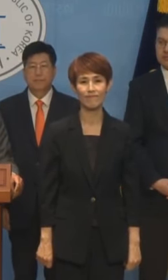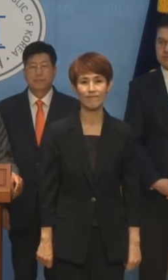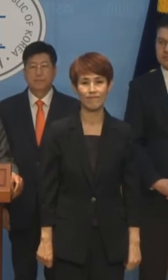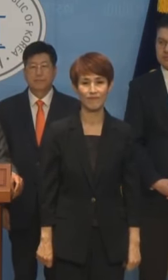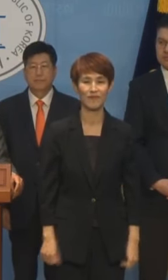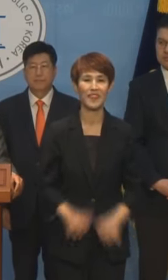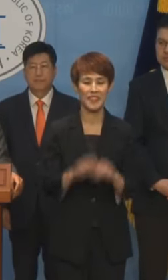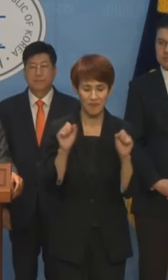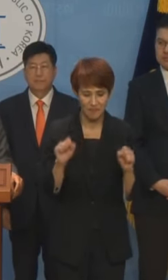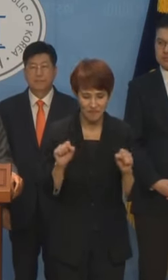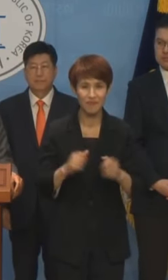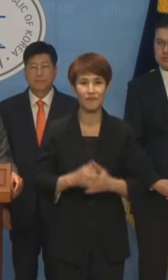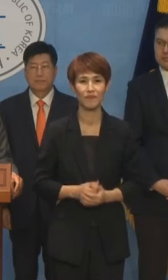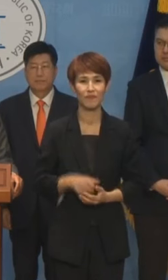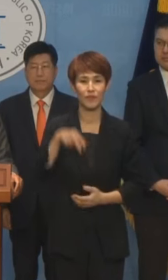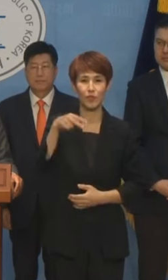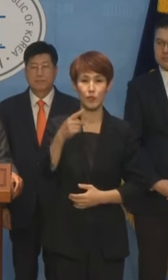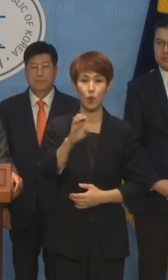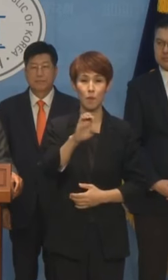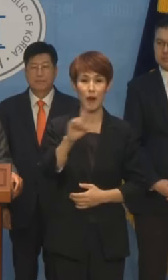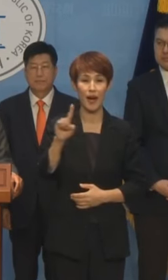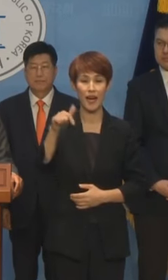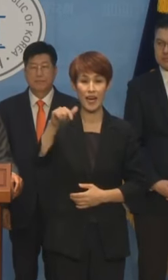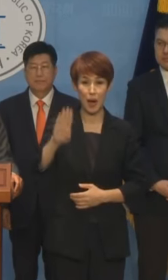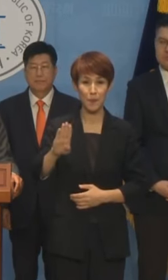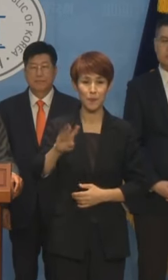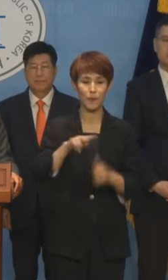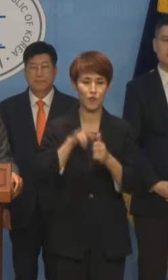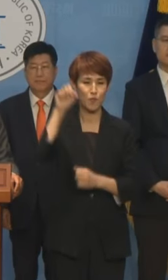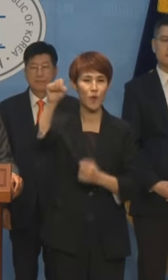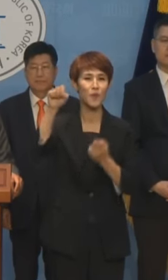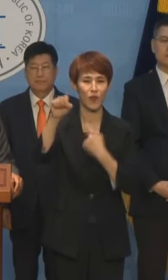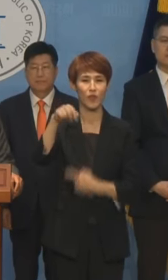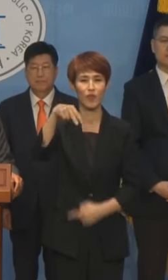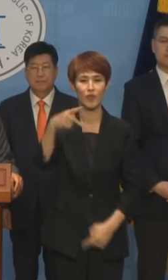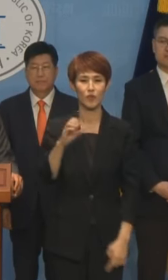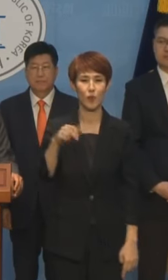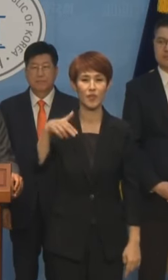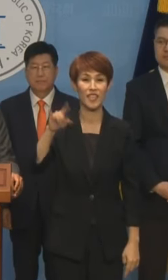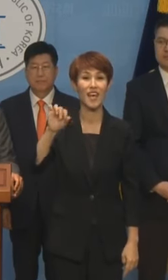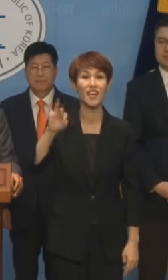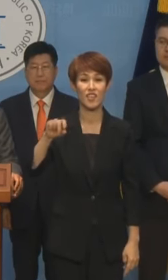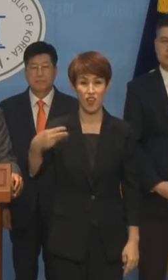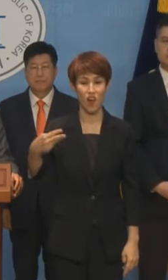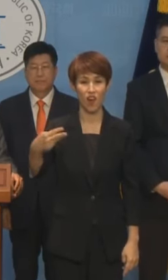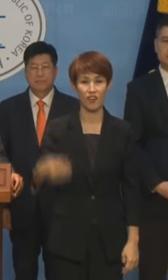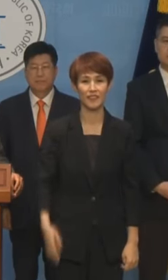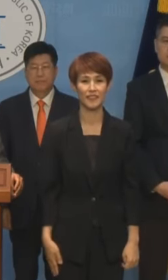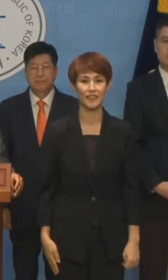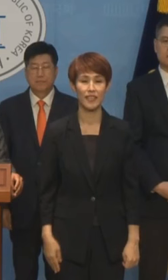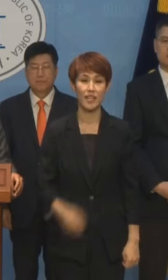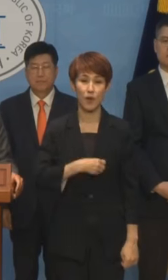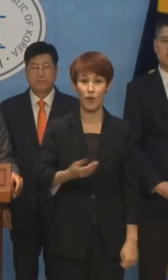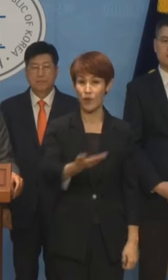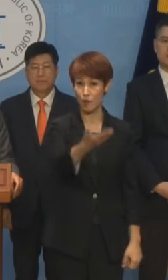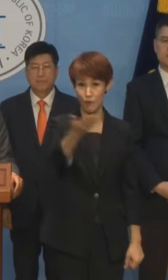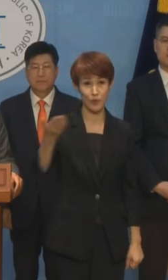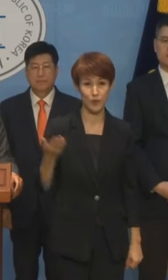네, 안녕하세요. 송파갑 개혁신당 후보로 나왔던 송재열 인사드리겠습니다. 사랑하는 개혁신당 당원